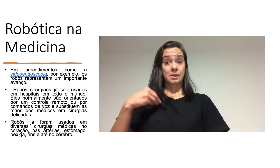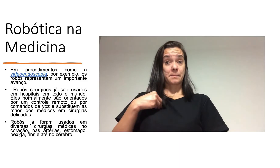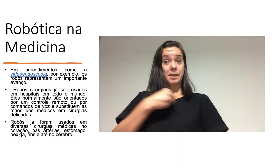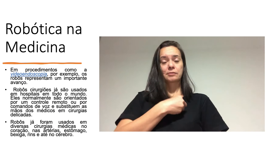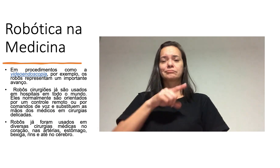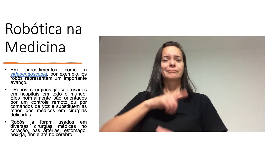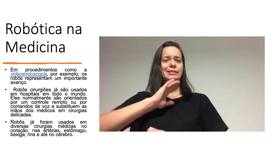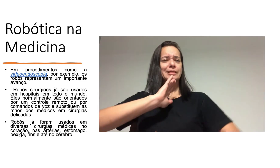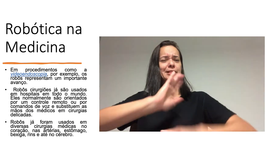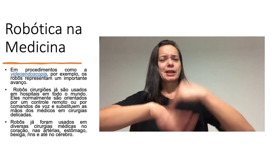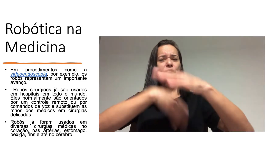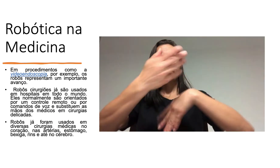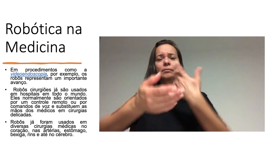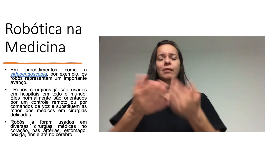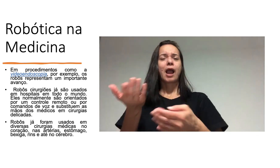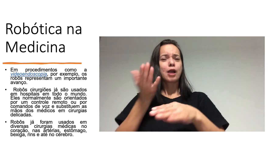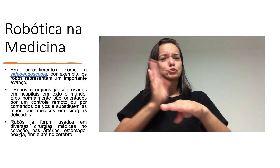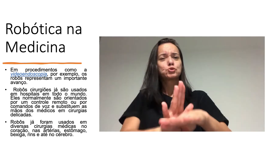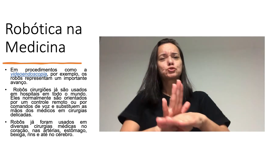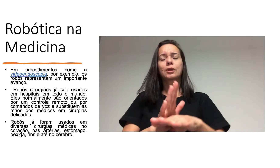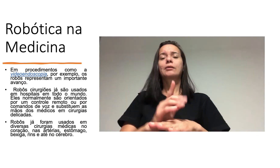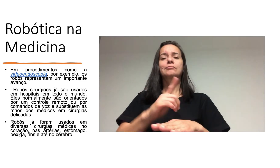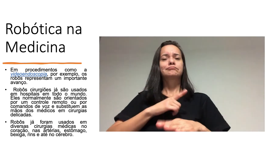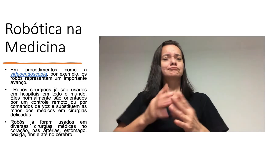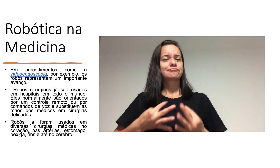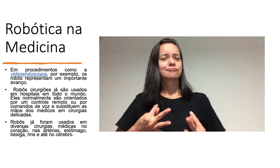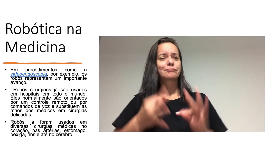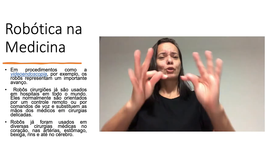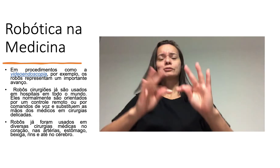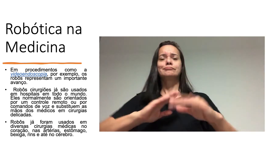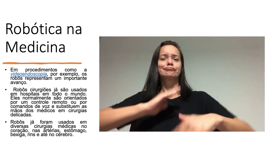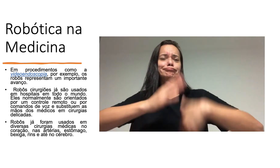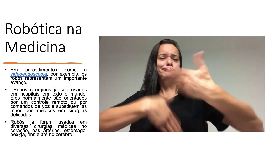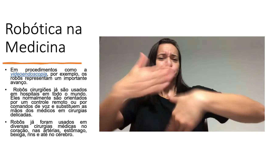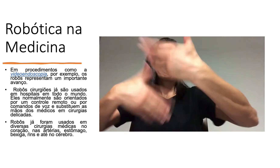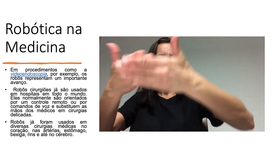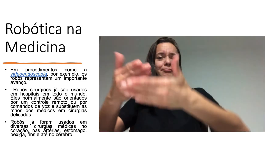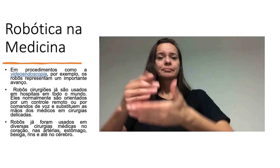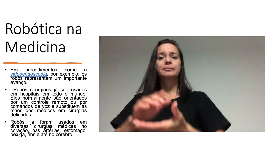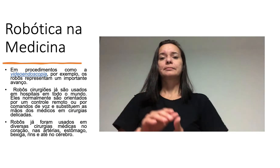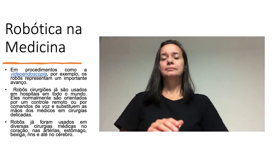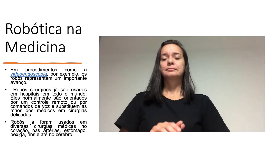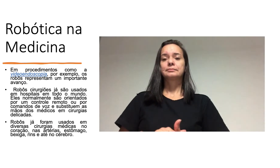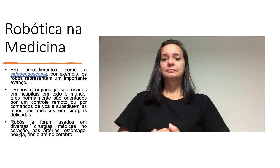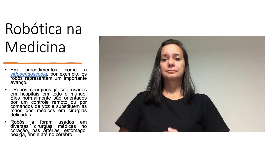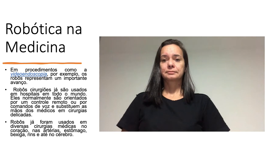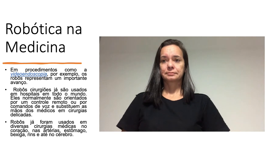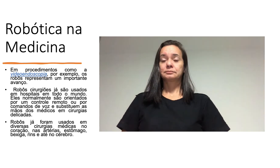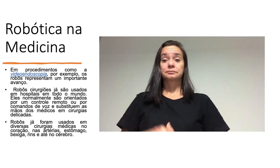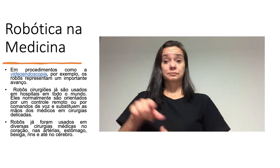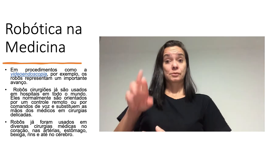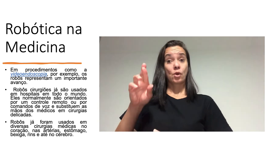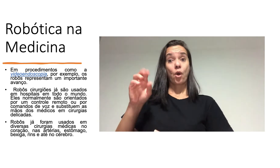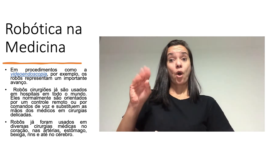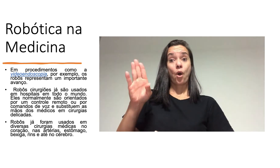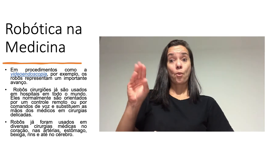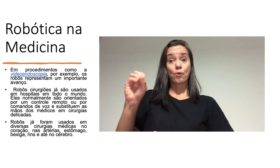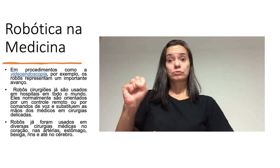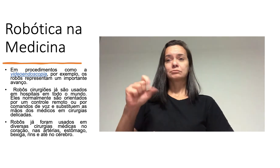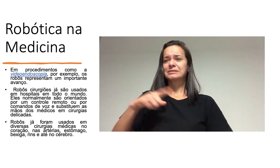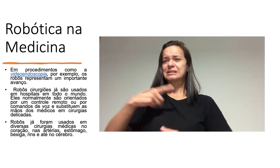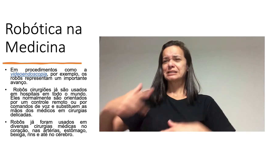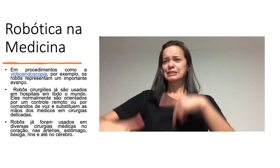os robôs representam um importante avanço na medicina, em procedimentos, por exemplo, como a